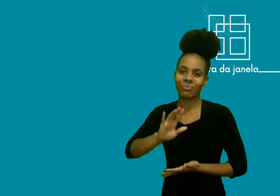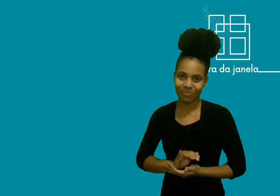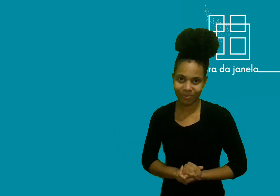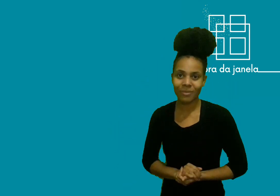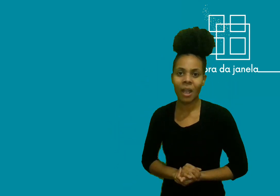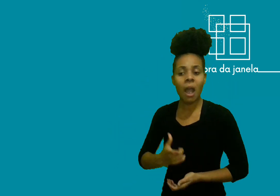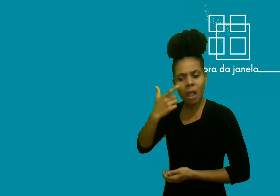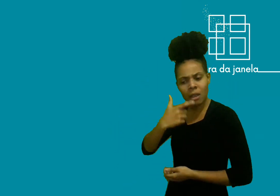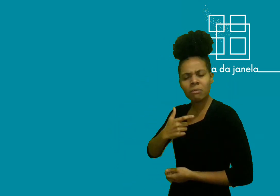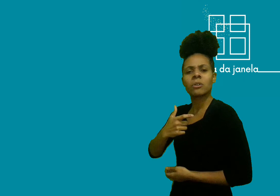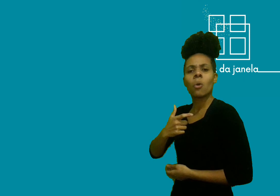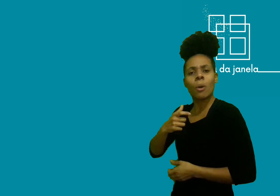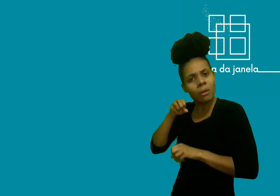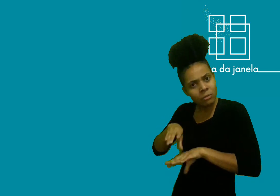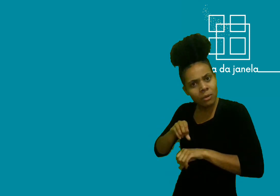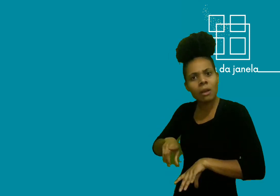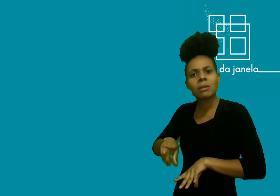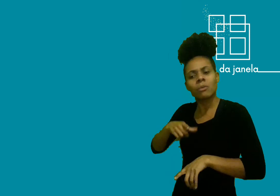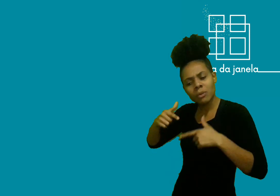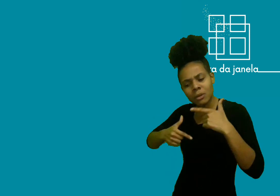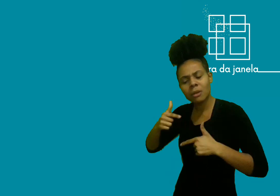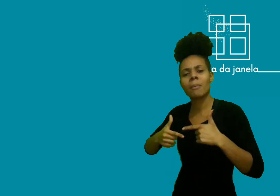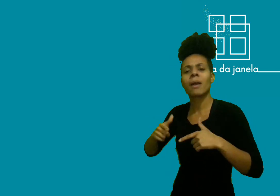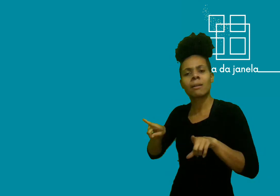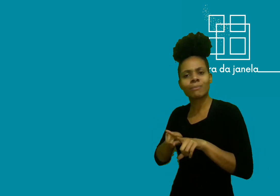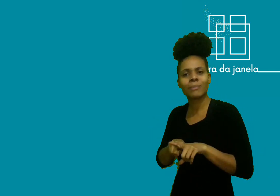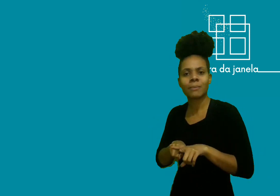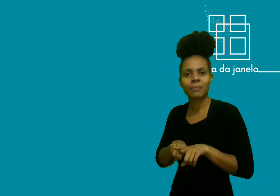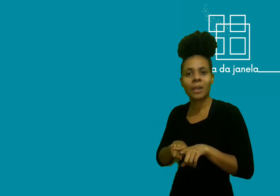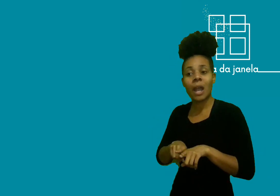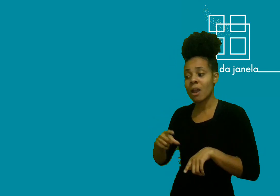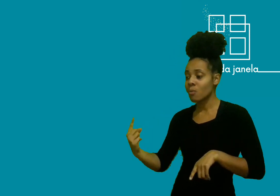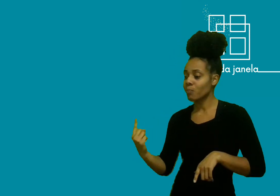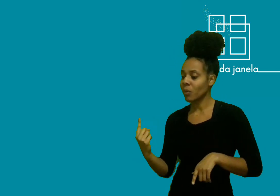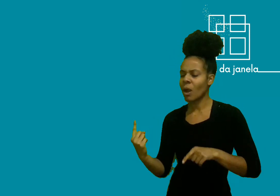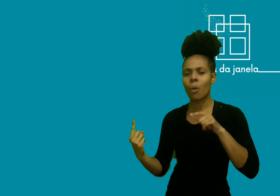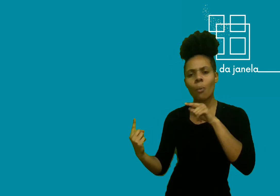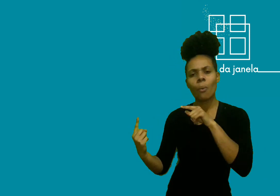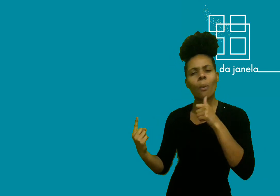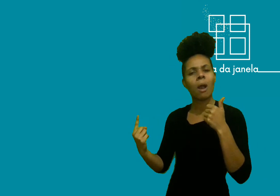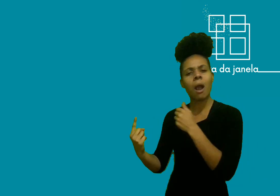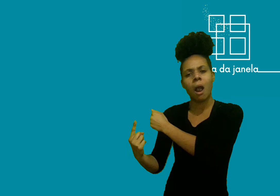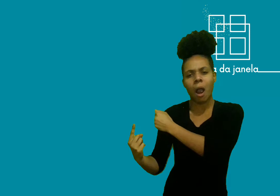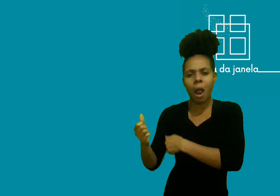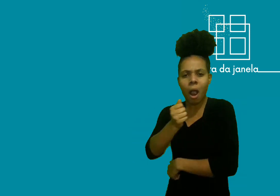é garantir o desenvolvimento intelectual. Então, igual eu também estou na educação, então não é porque eu tenho um aluno